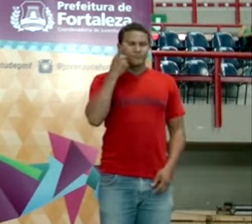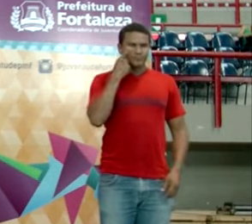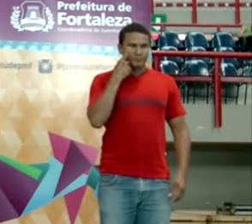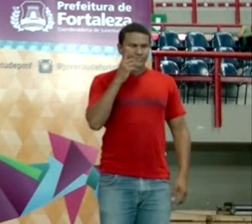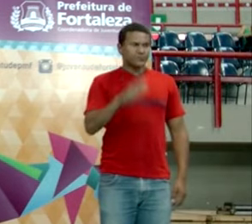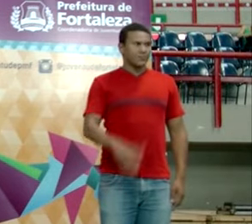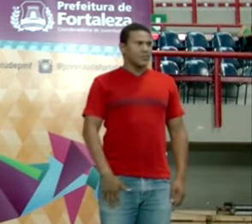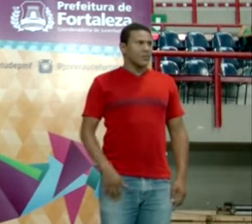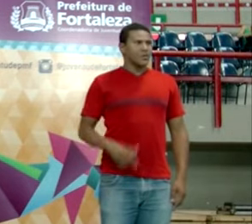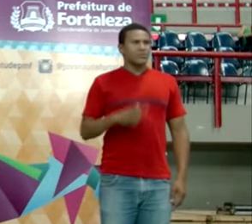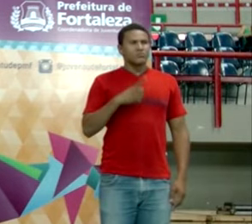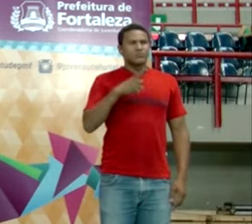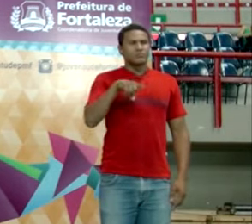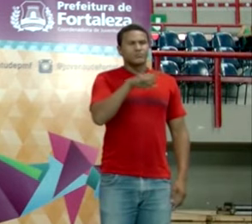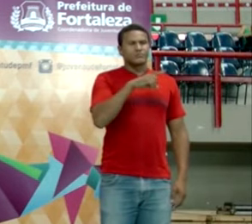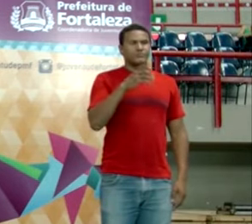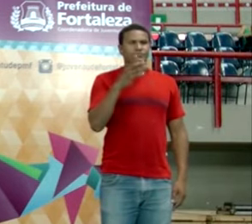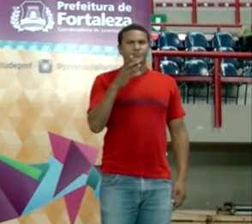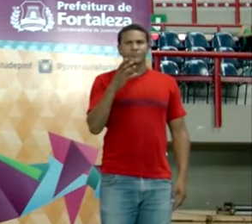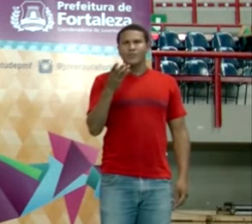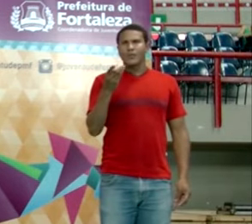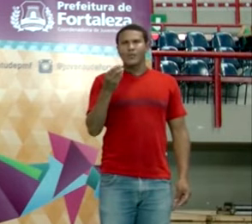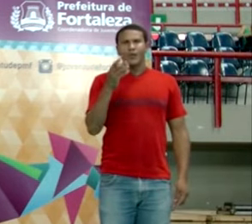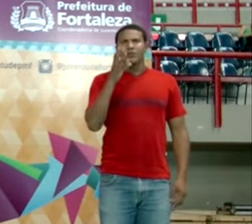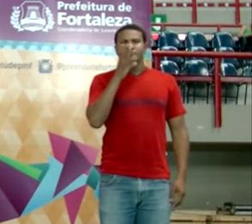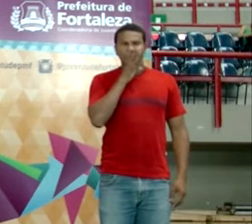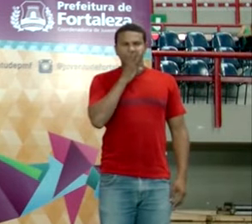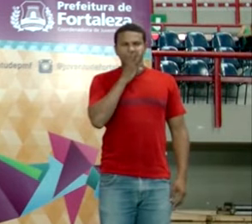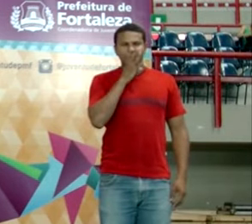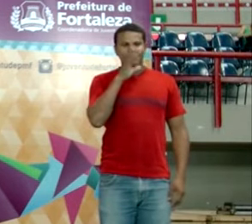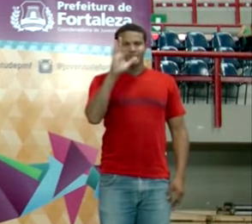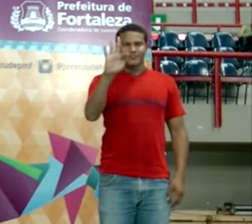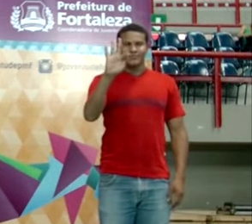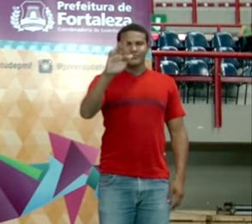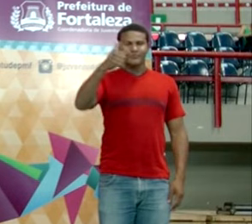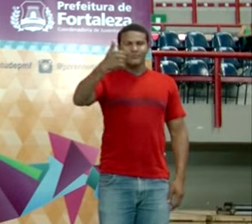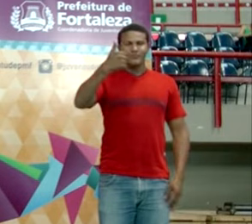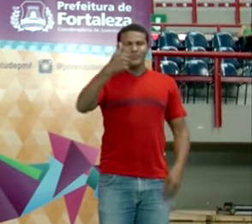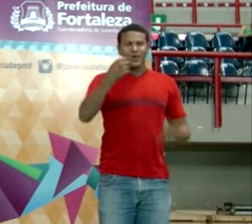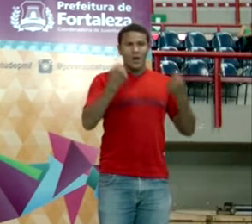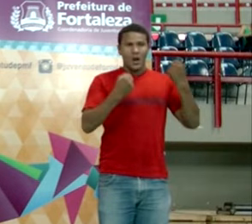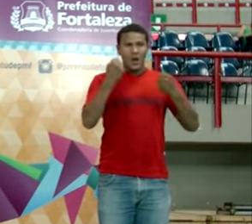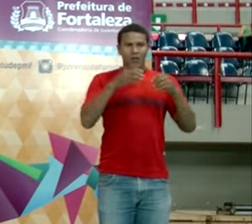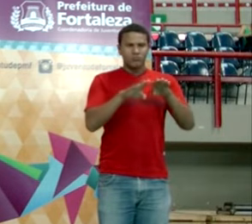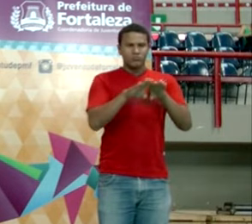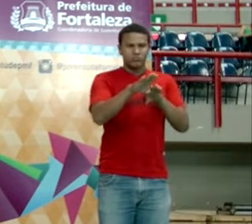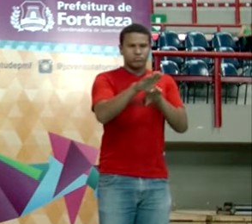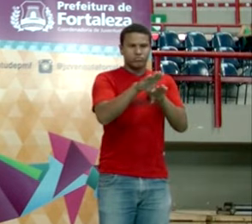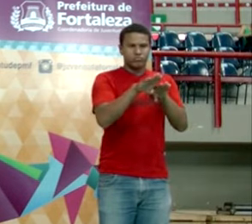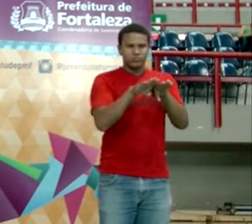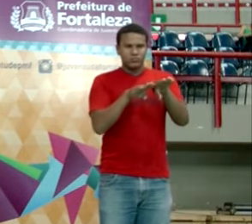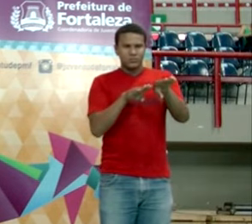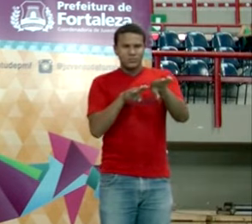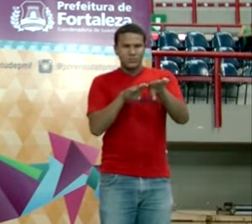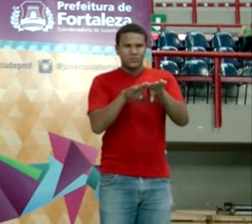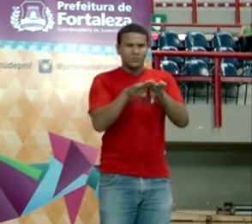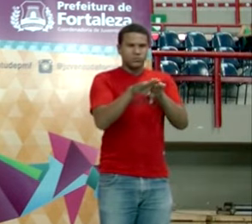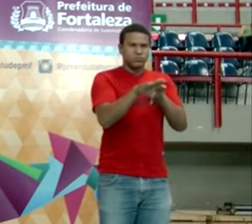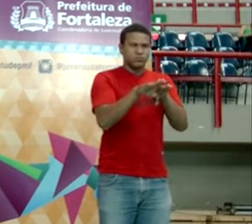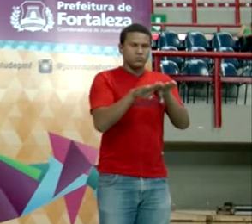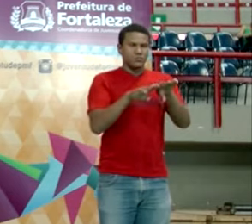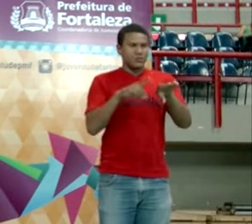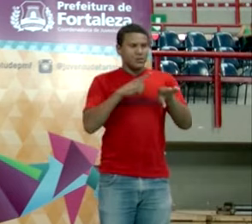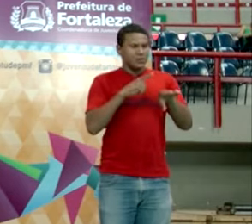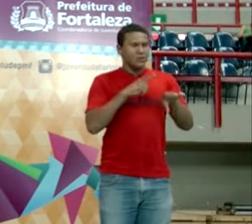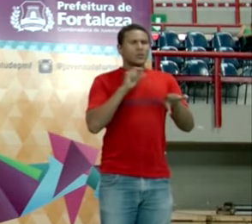Quando vocês estão assistindo corrida de Fórmula 1, fica um microfone do lado da